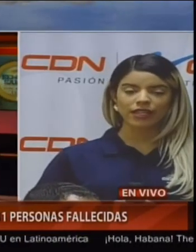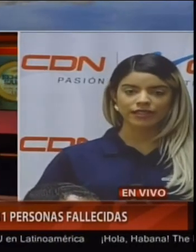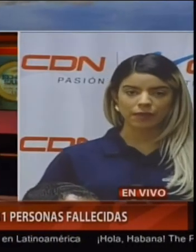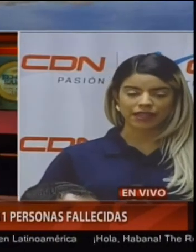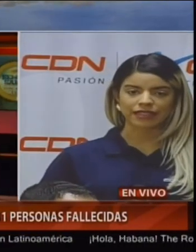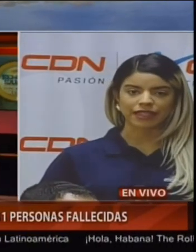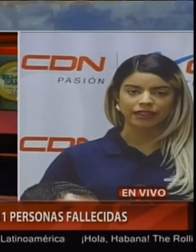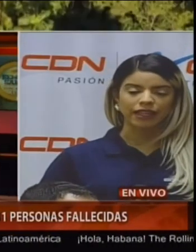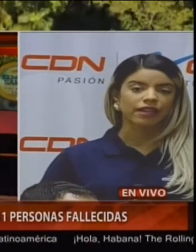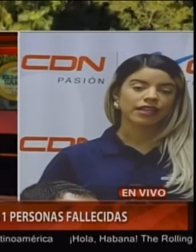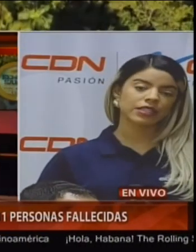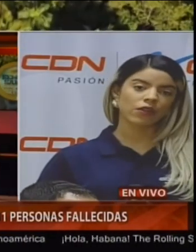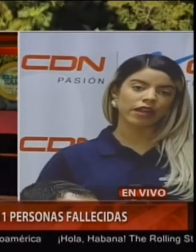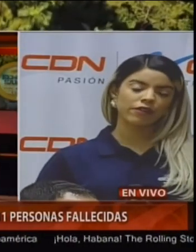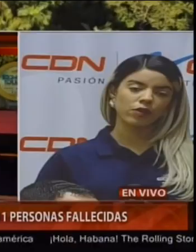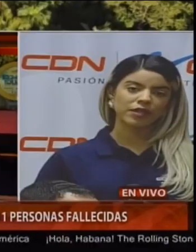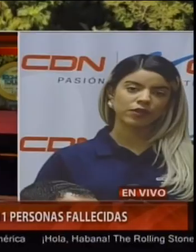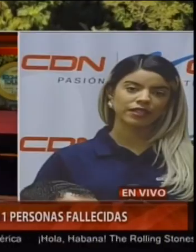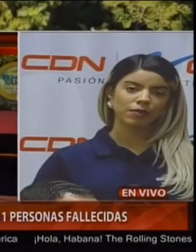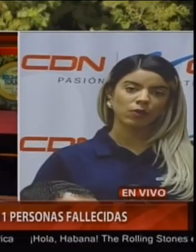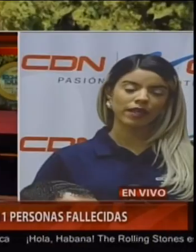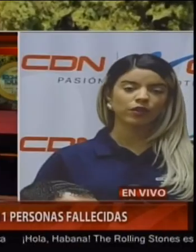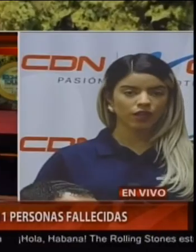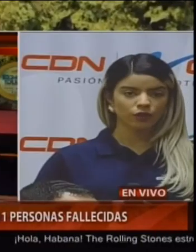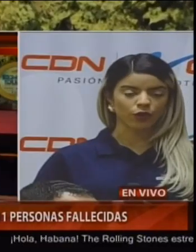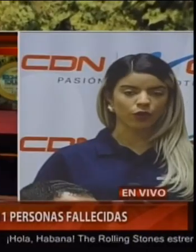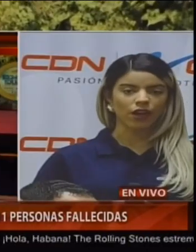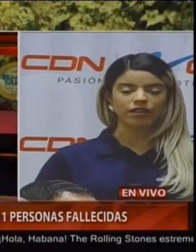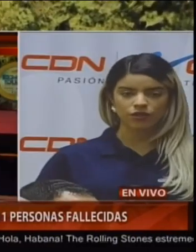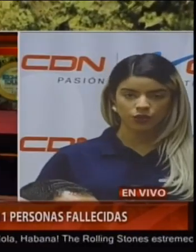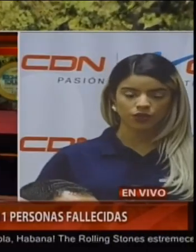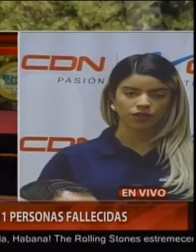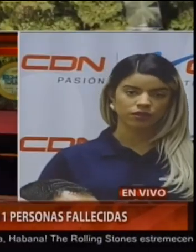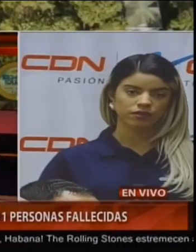cobertura en Semana Santa. Es toda la información hasta el momento. Retorno al estudio.